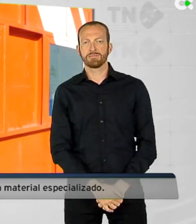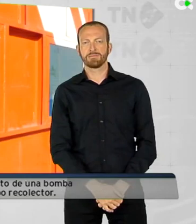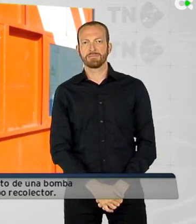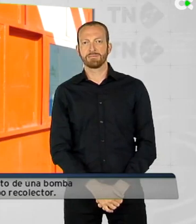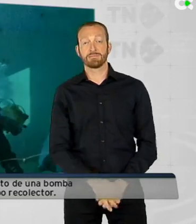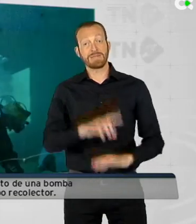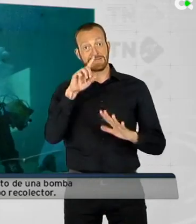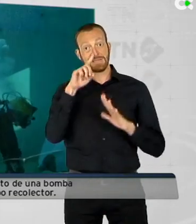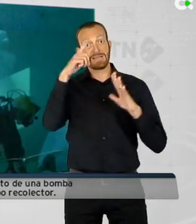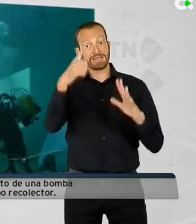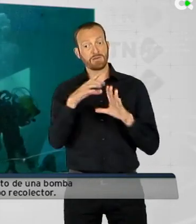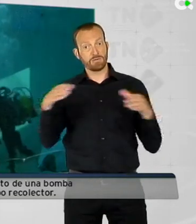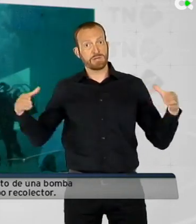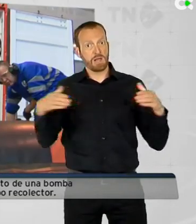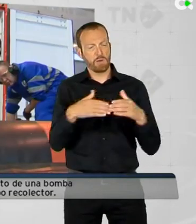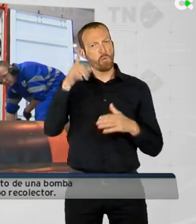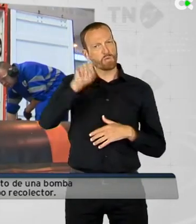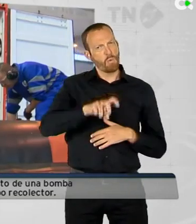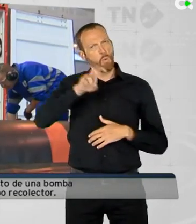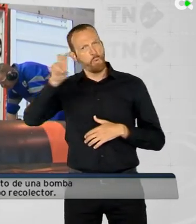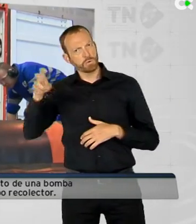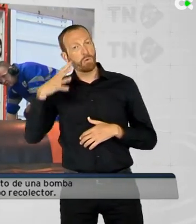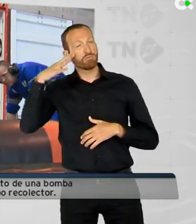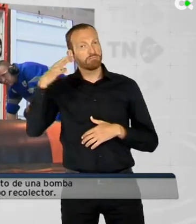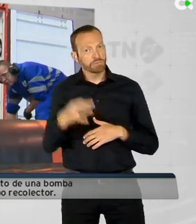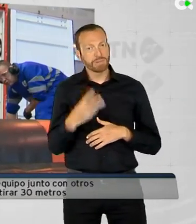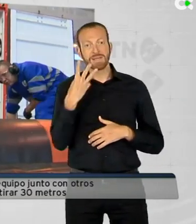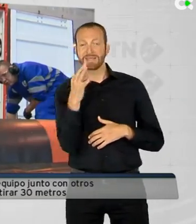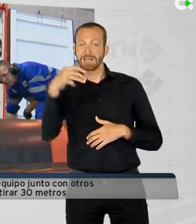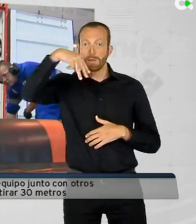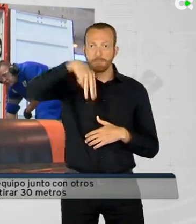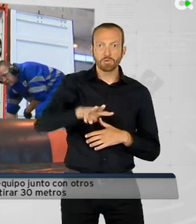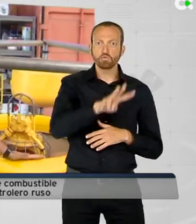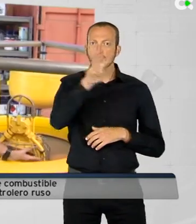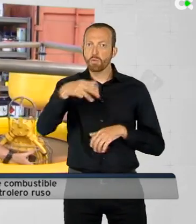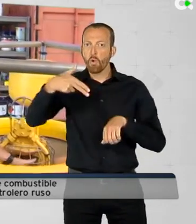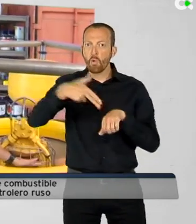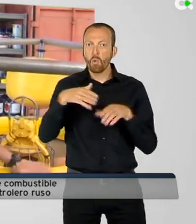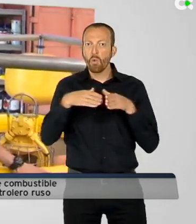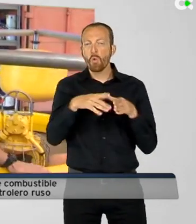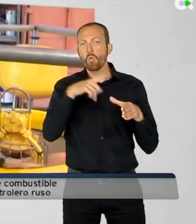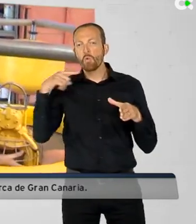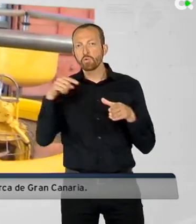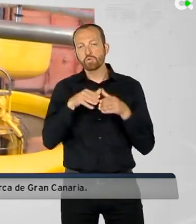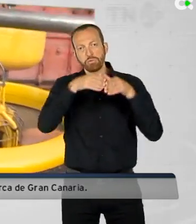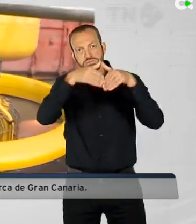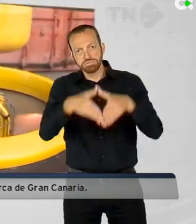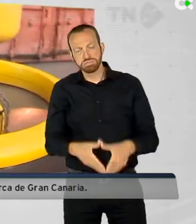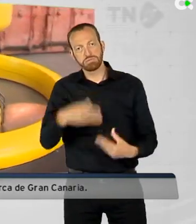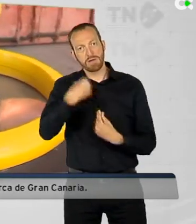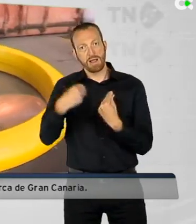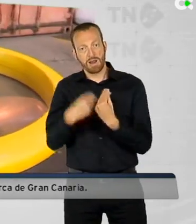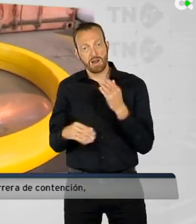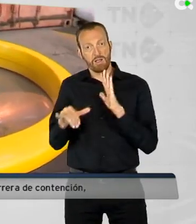Hace 6 años, este equipo, junto con otros, consiguió retirar 30 metros cúbicos de combustible de un petrolero ruso que se hundió cerca de Gran